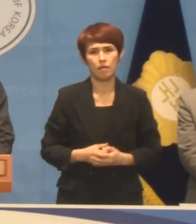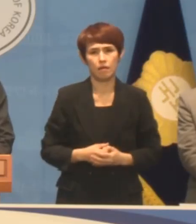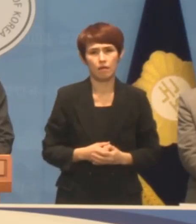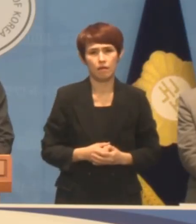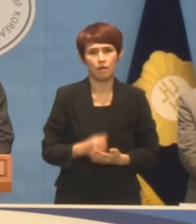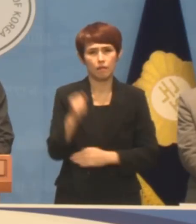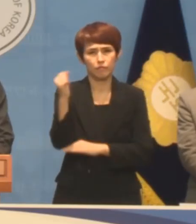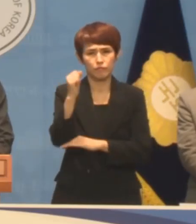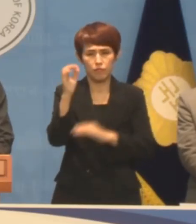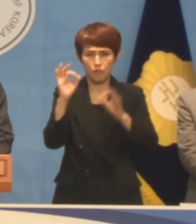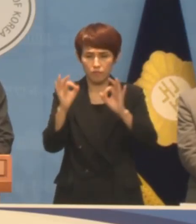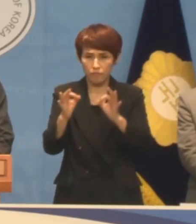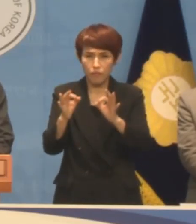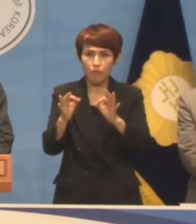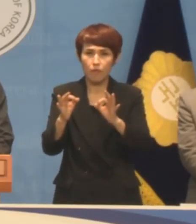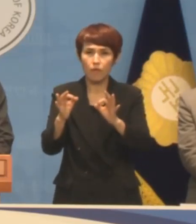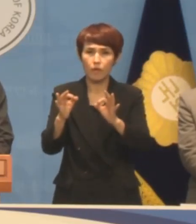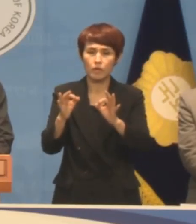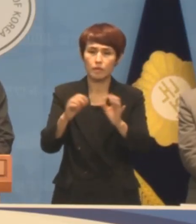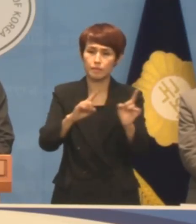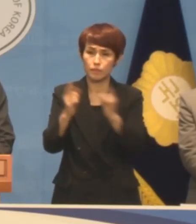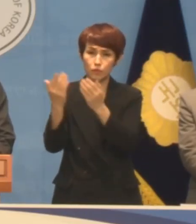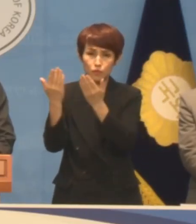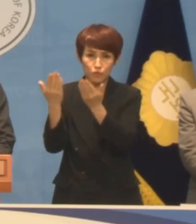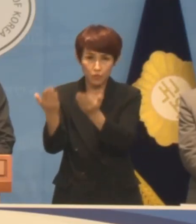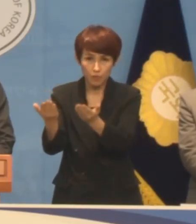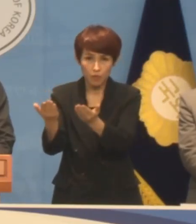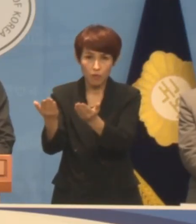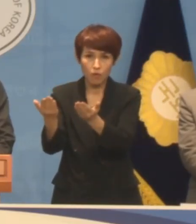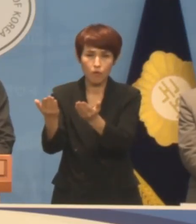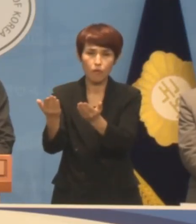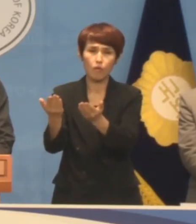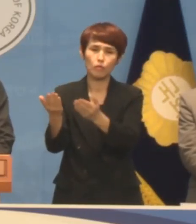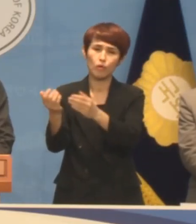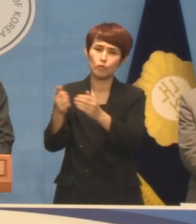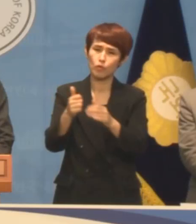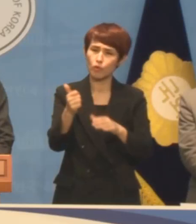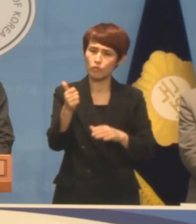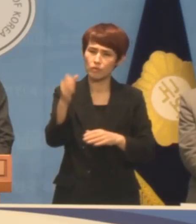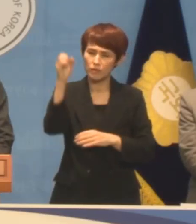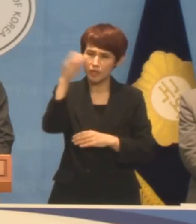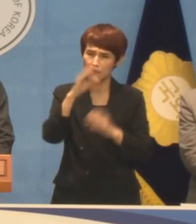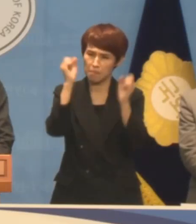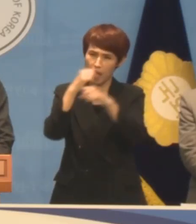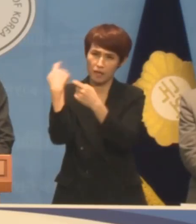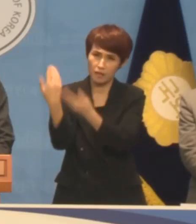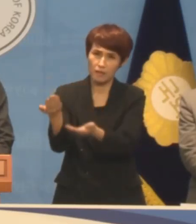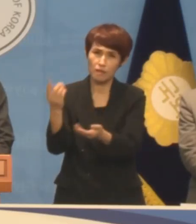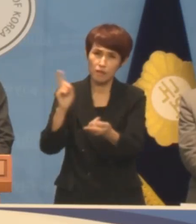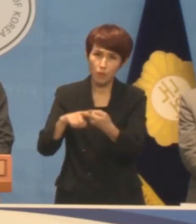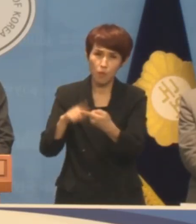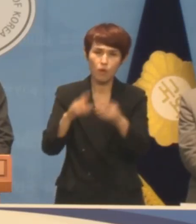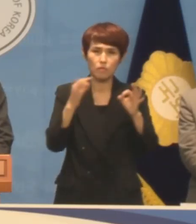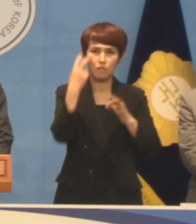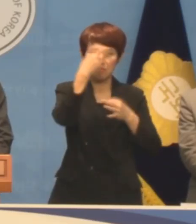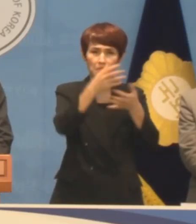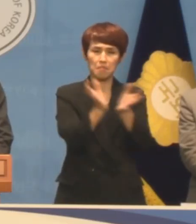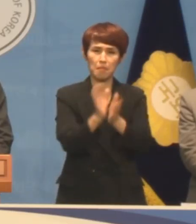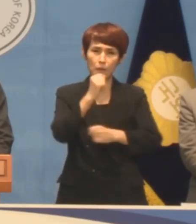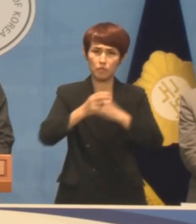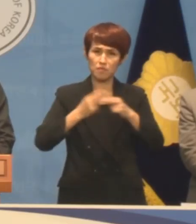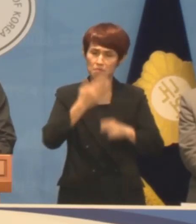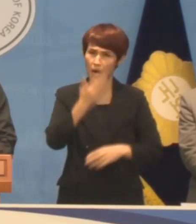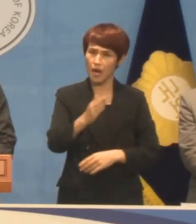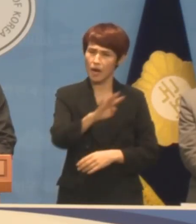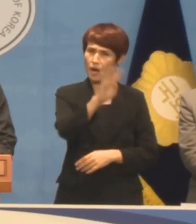부실 금융기관을 살리는 것도 결국 죽이는 것도 다 금융당국 마음대로 할 수 있다라는 소리로밖에 들리지